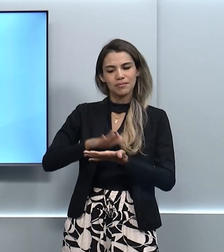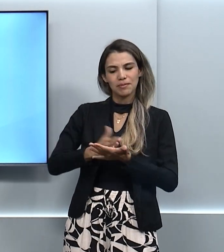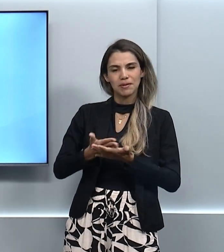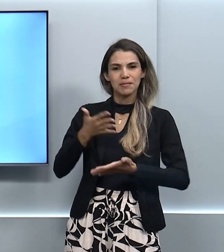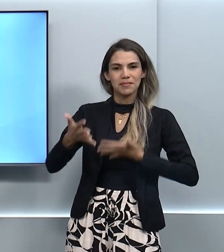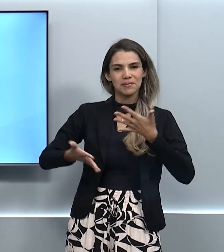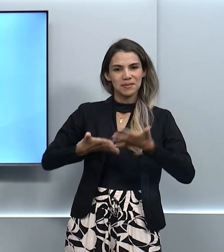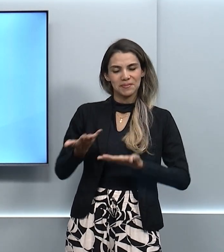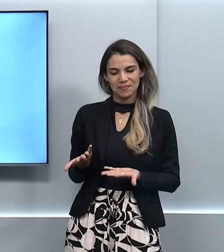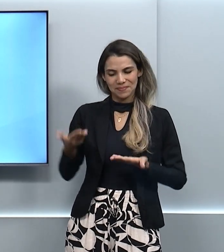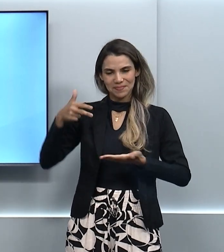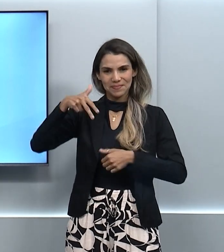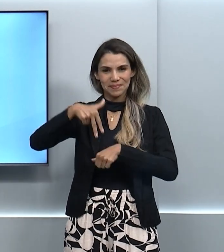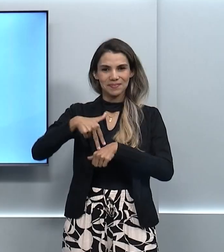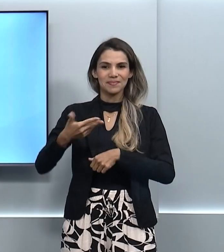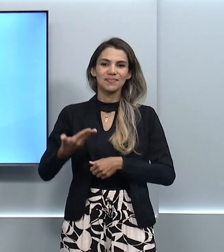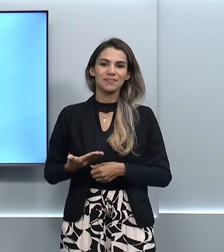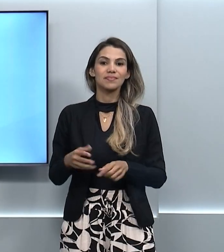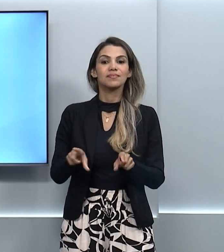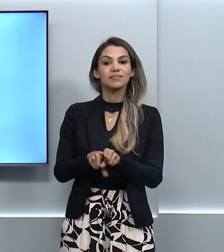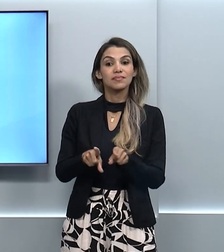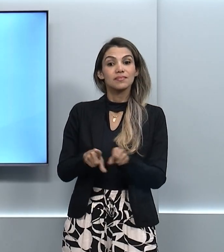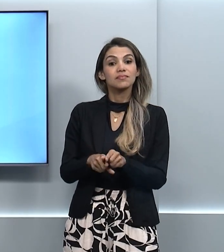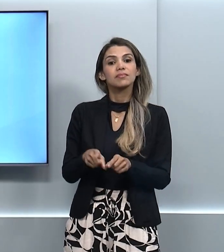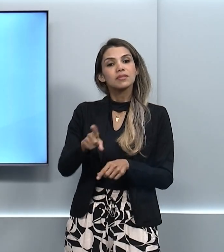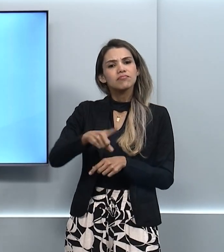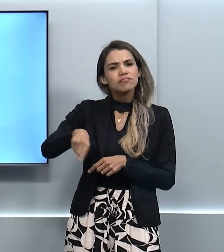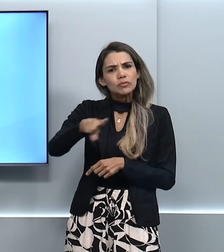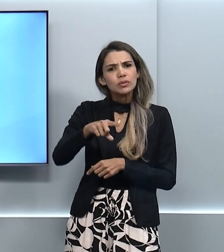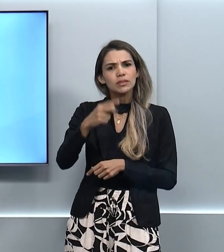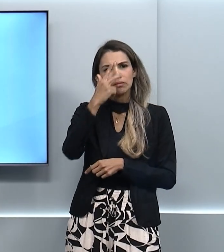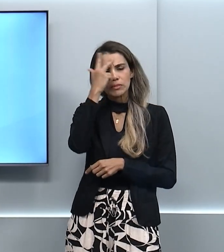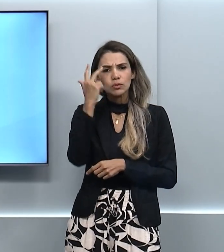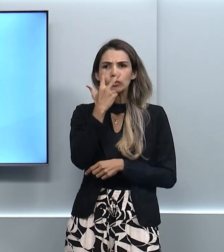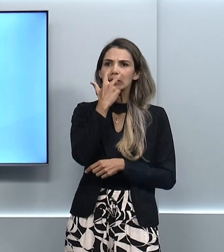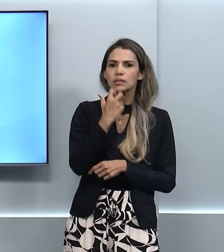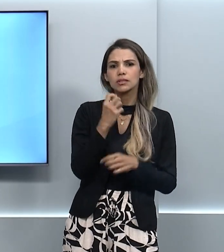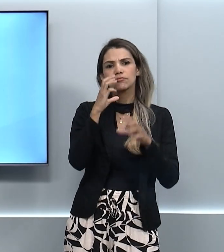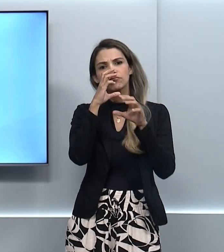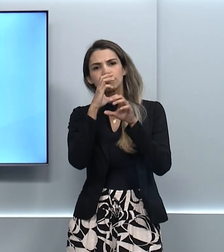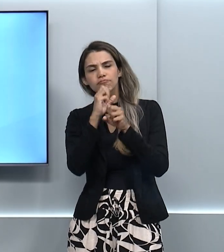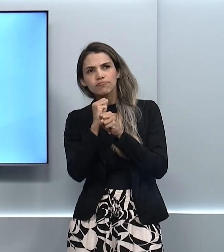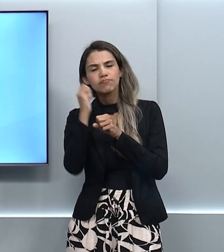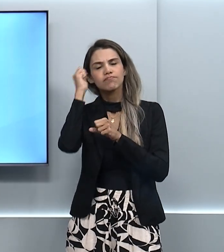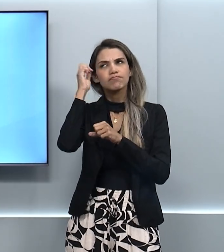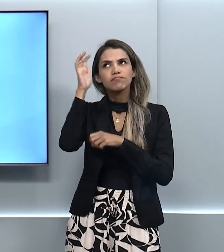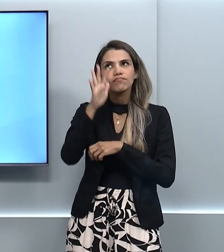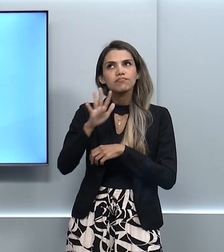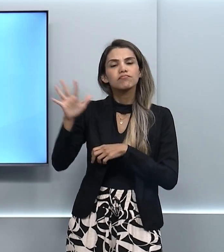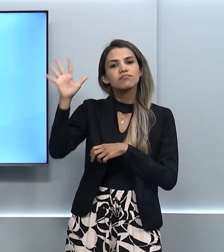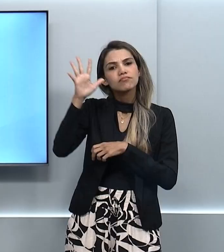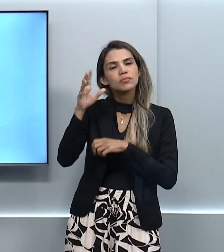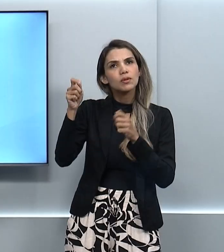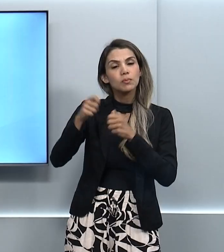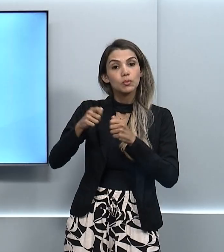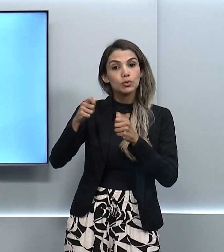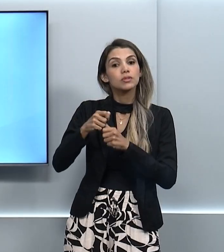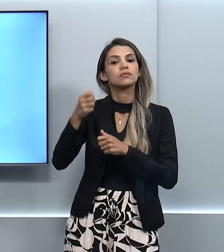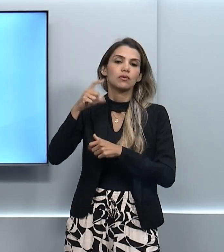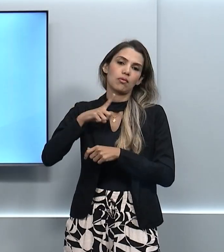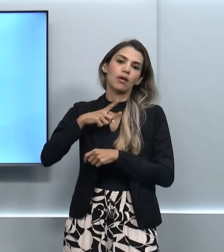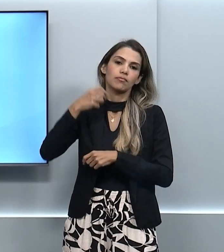para Libras aqui no estúdio. Além disso, pensando em nosso público cego e de baixa visão, fazemos as